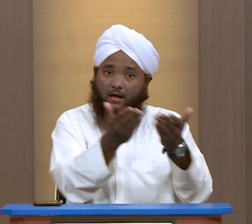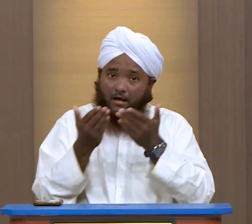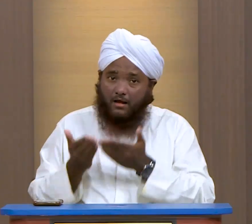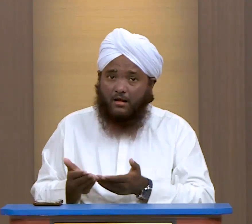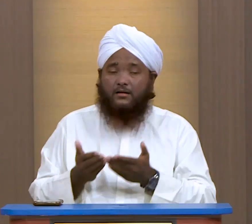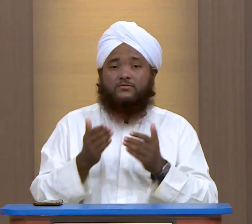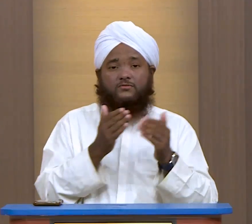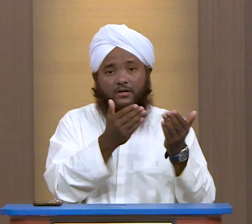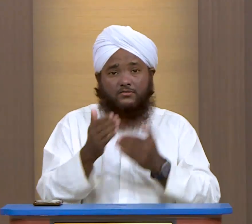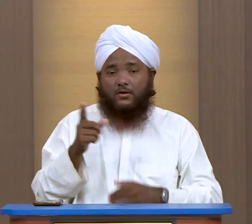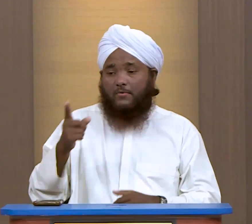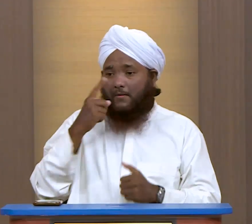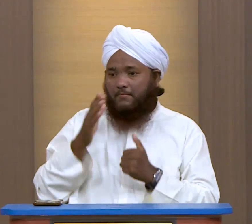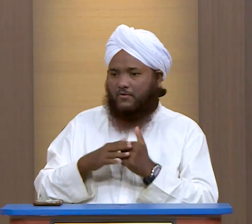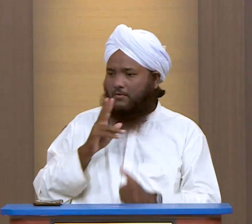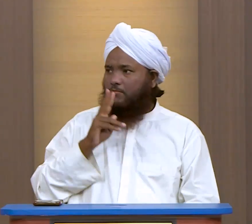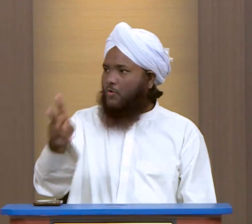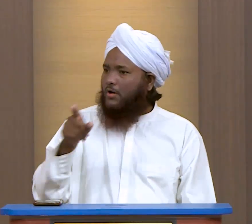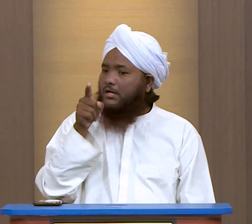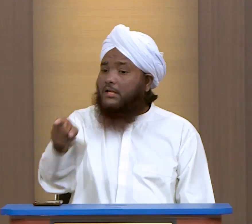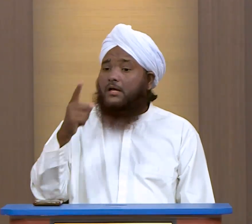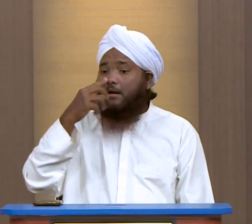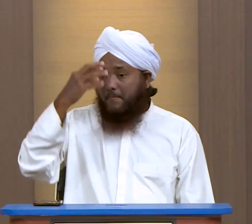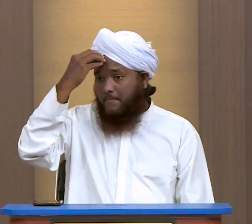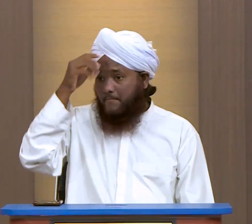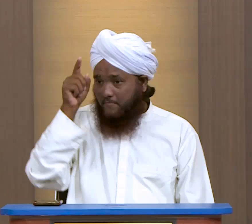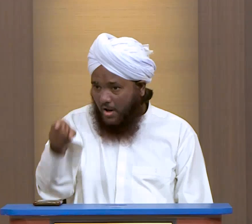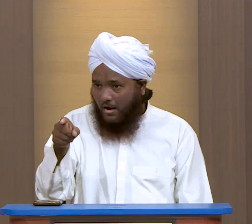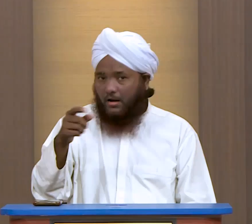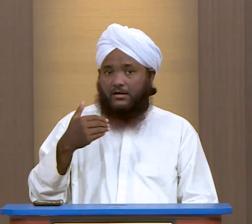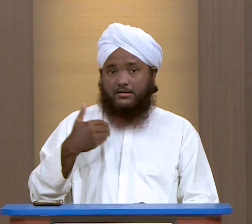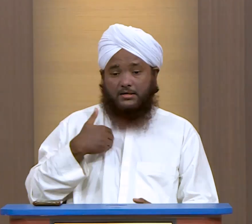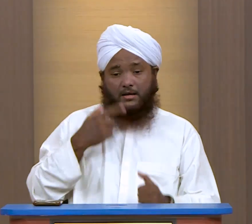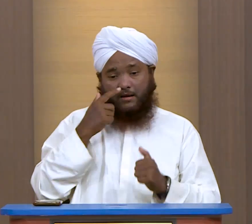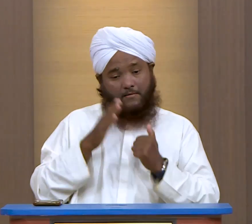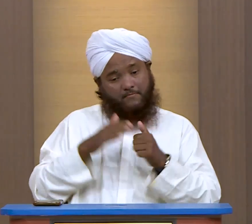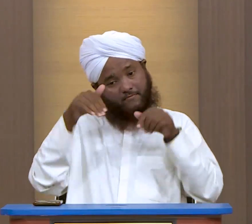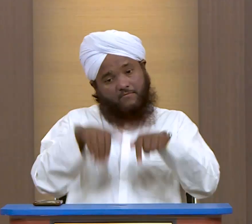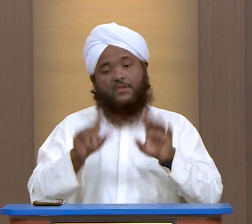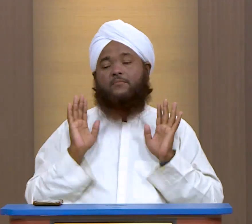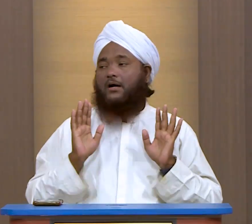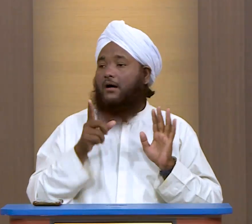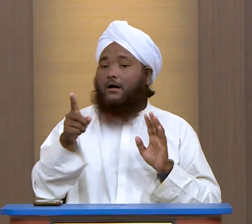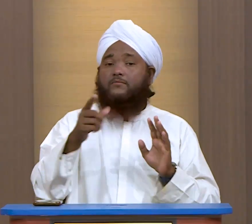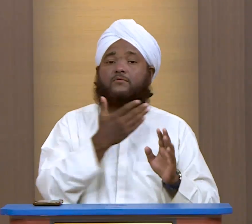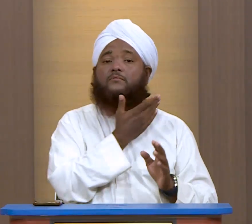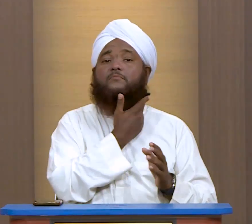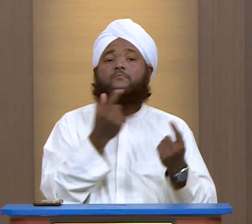کہہ دیا کہ اب اس گھر کے اندر میں رہوں گی یا تمہاری ماں۔ کسان اپنی بیوی پر لٹو